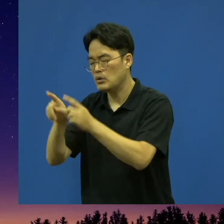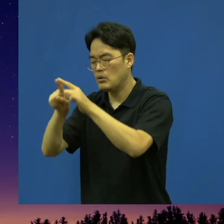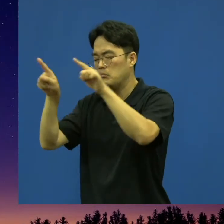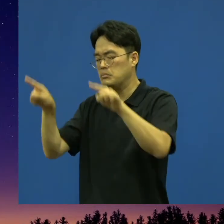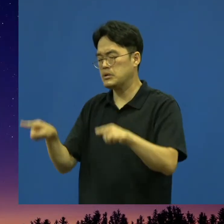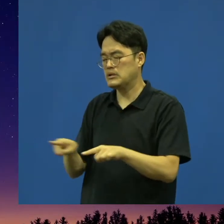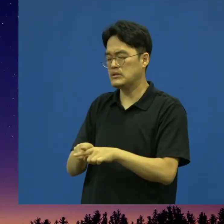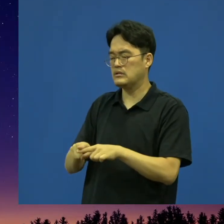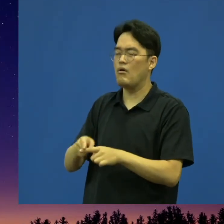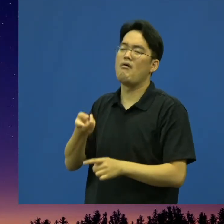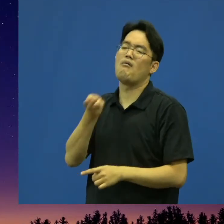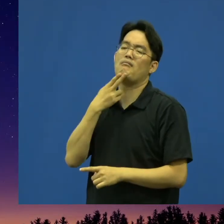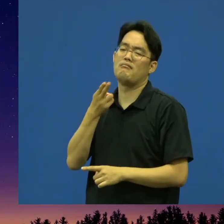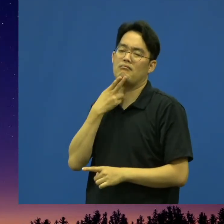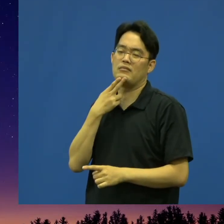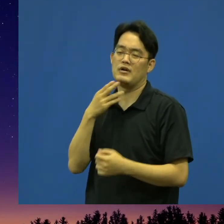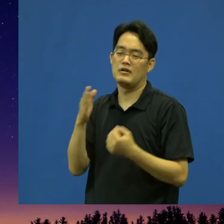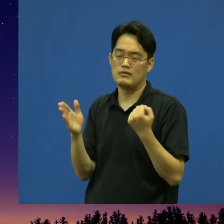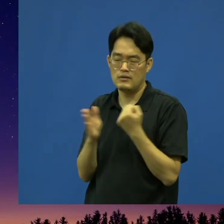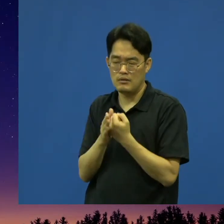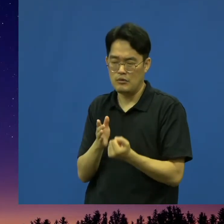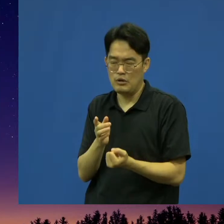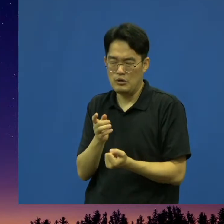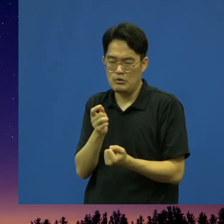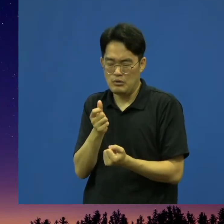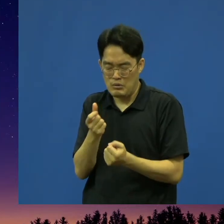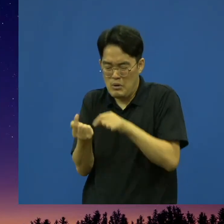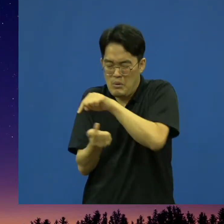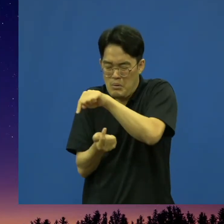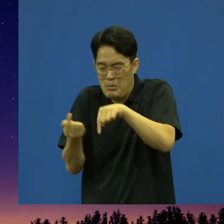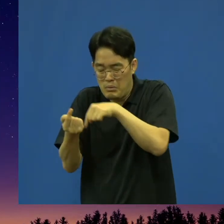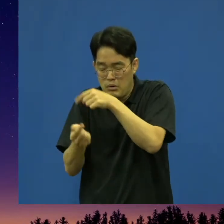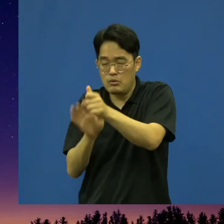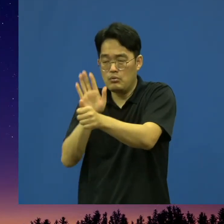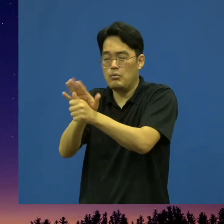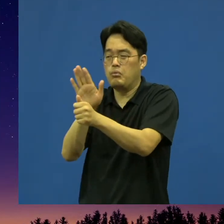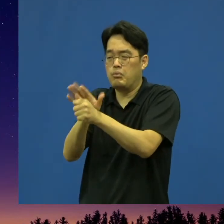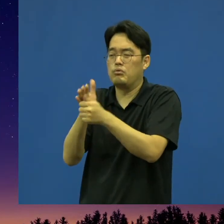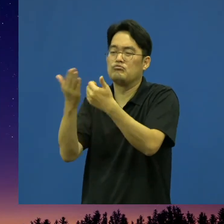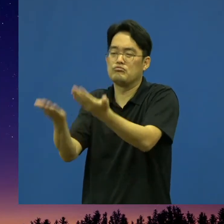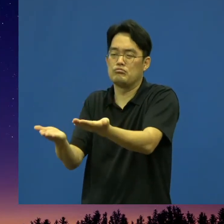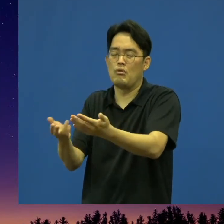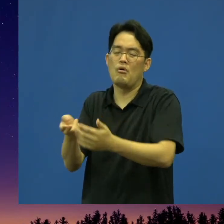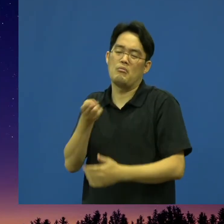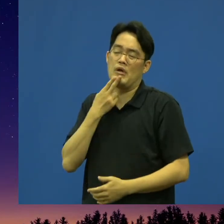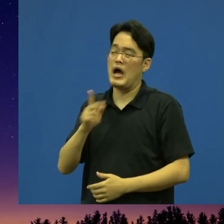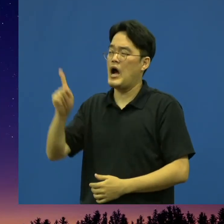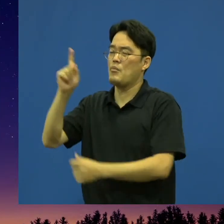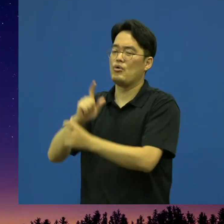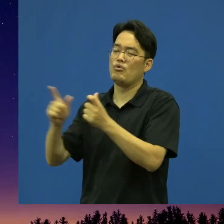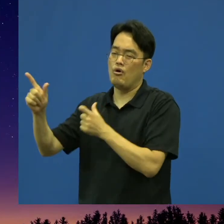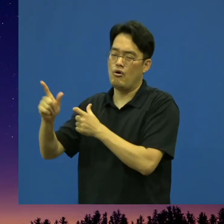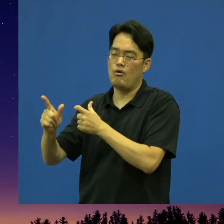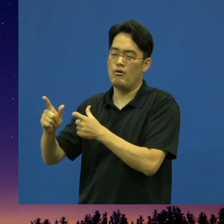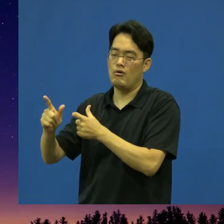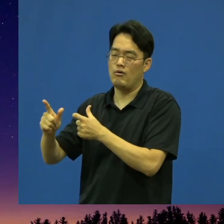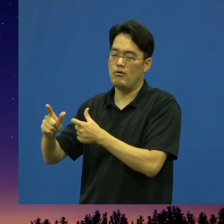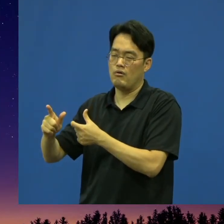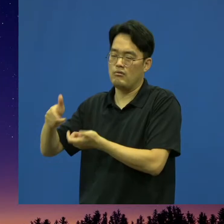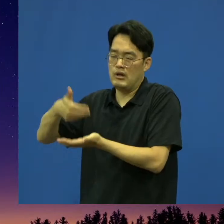없이 소상공인 같기 때문에 도와야 하는데 도울 수가 없었어요. 한 번 더 해야 되겠습니다